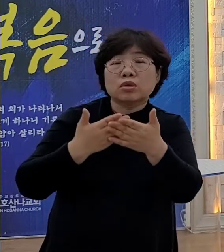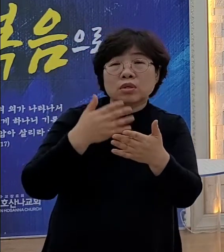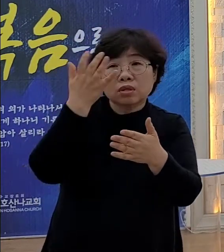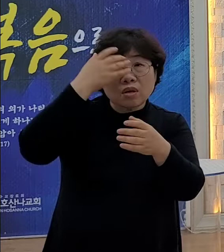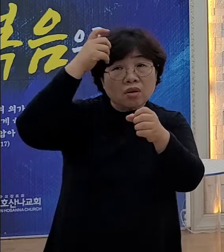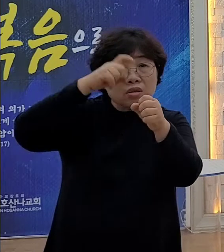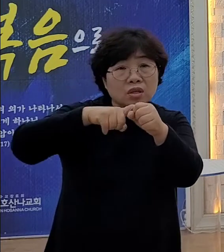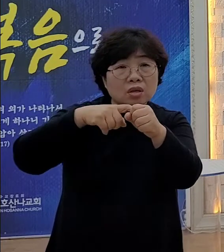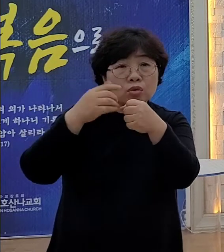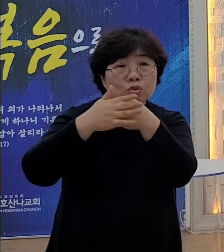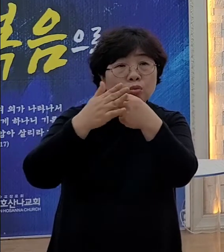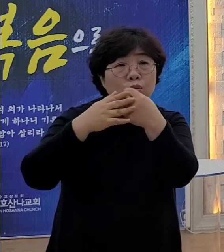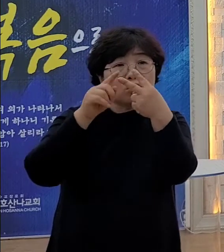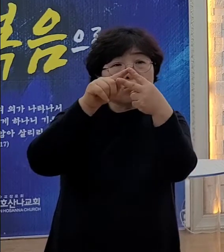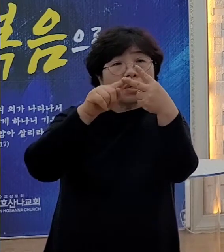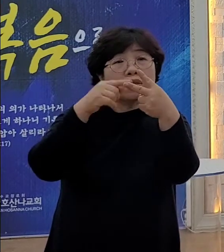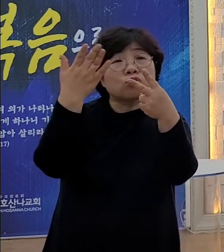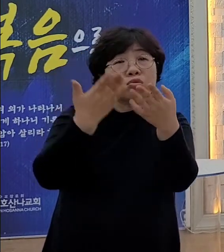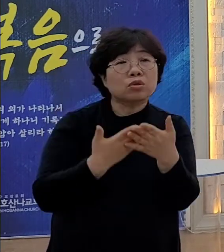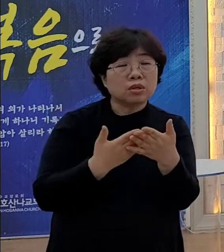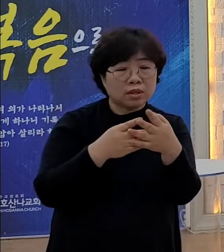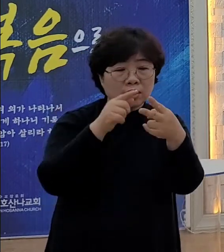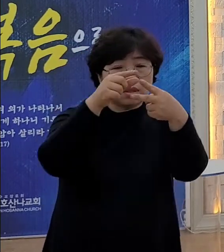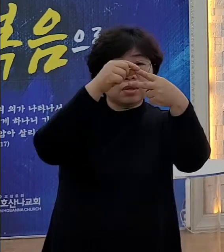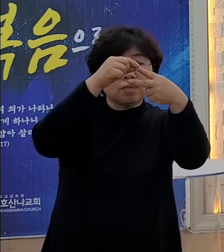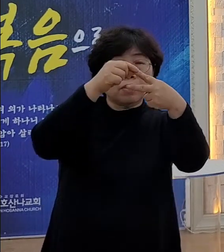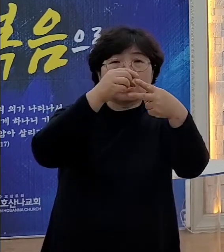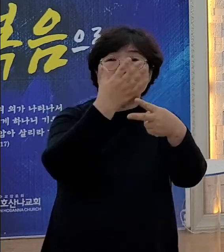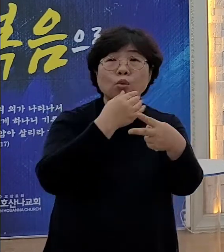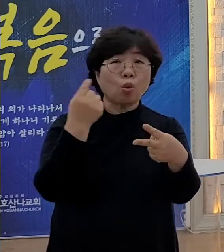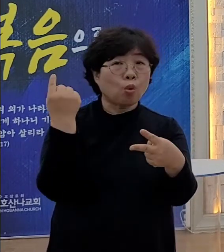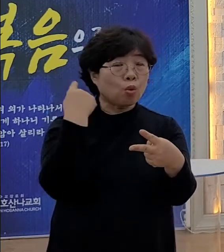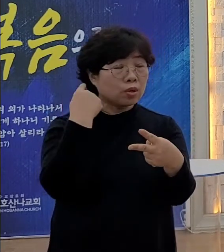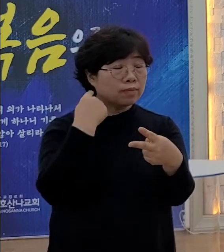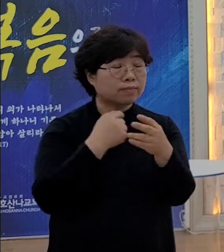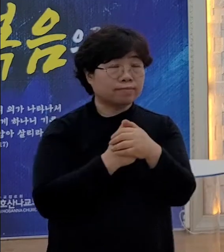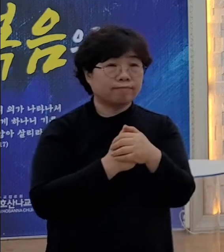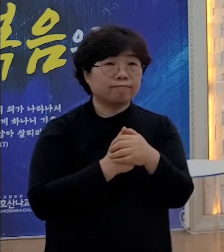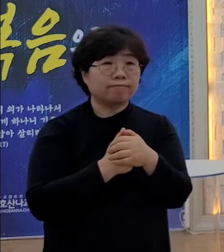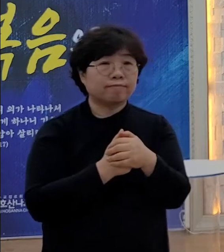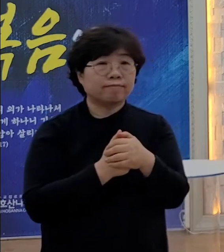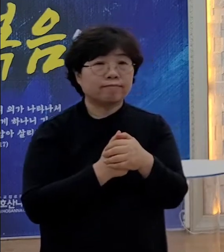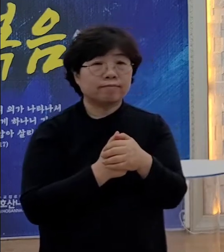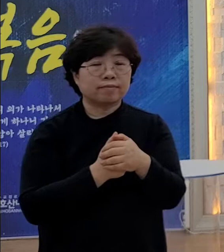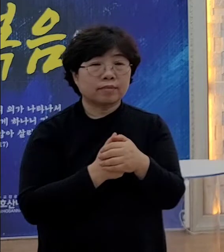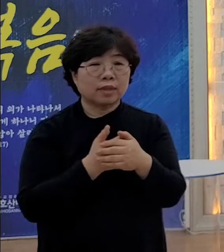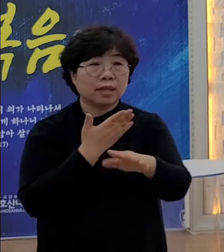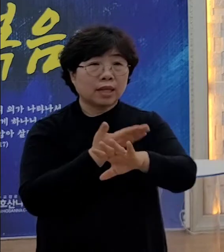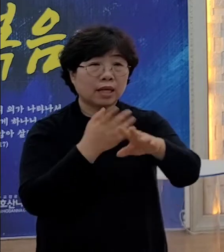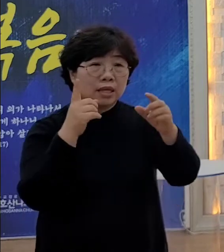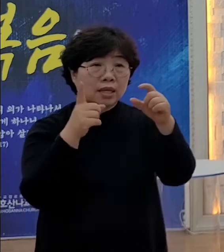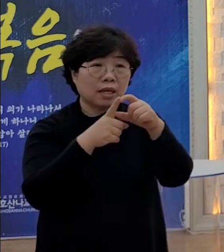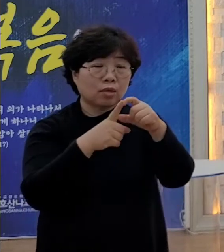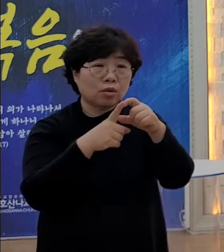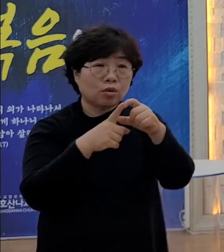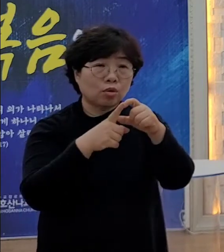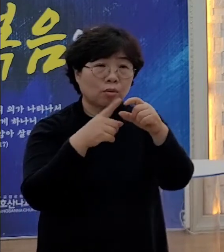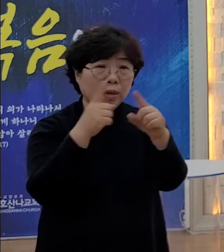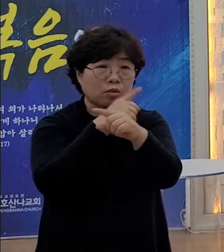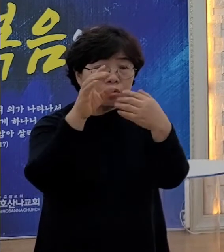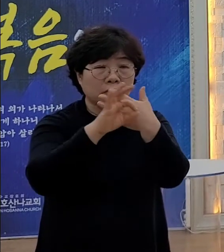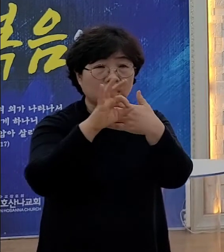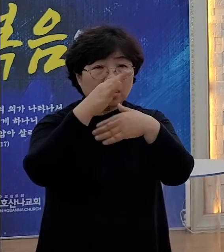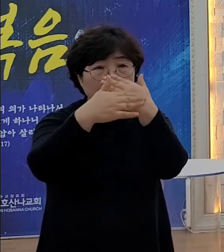첫 번째는 뭐냐? 바로 복음이라는 어플이에요. 다른 말로 성경이라